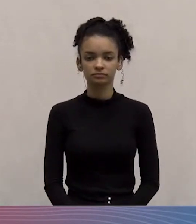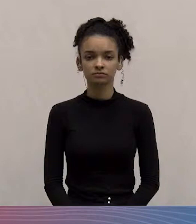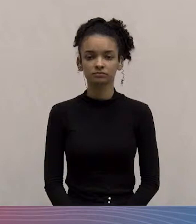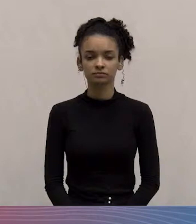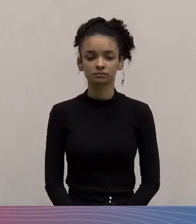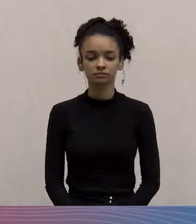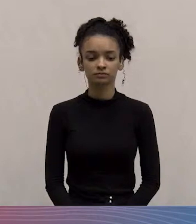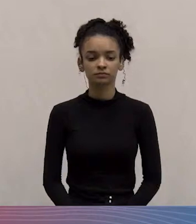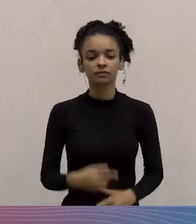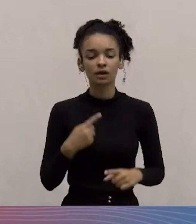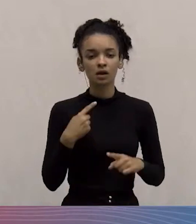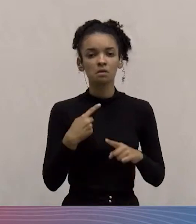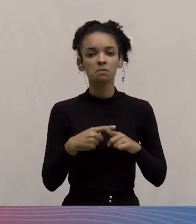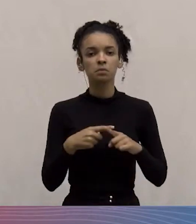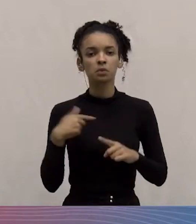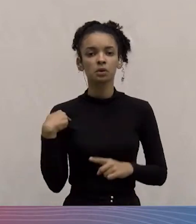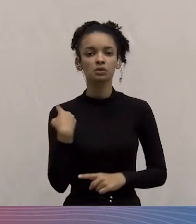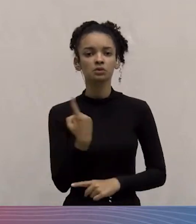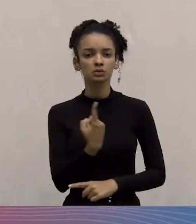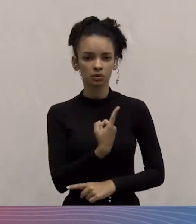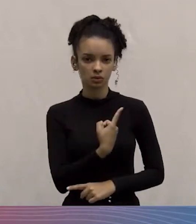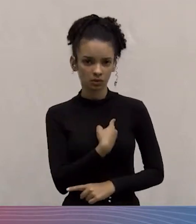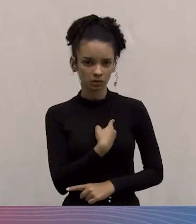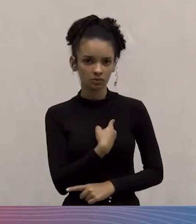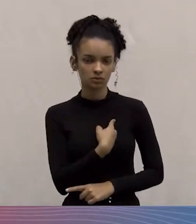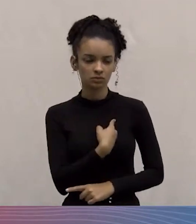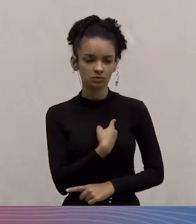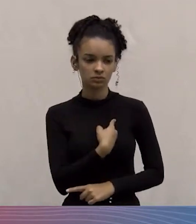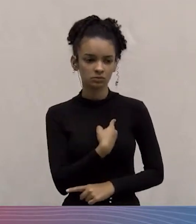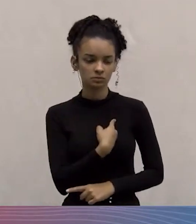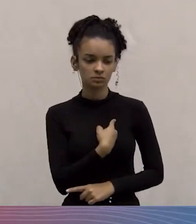Porque nós é que somos